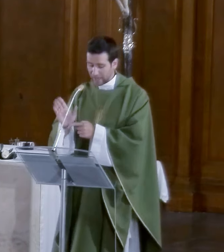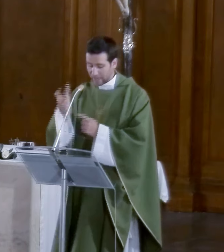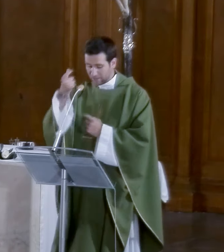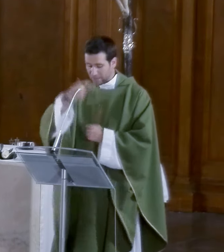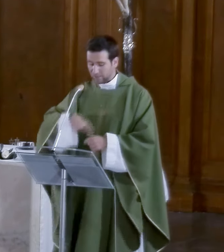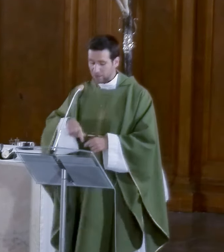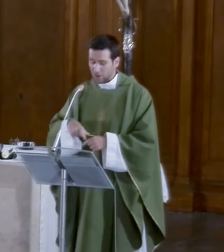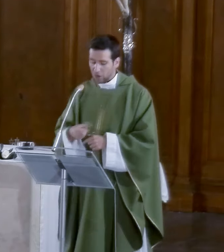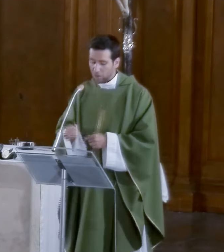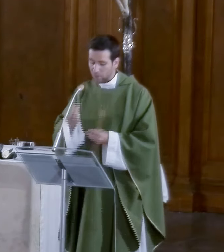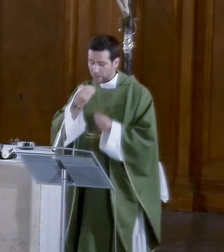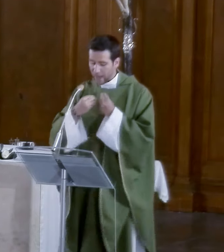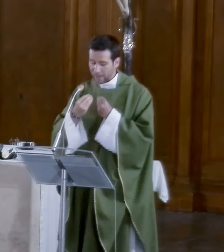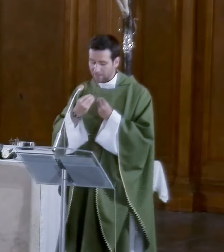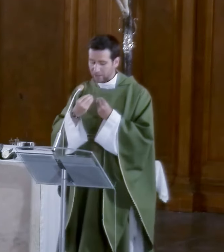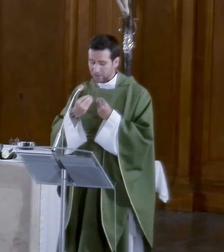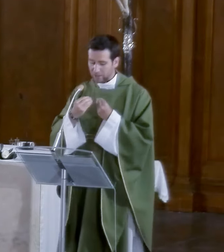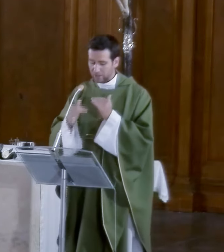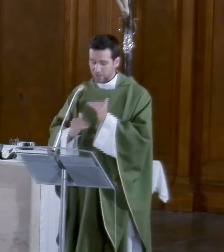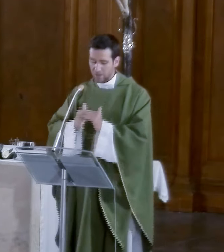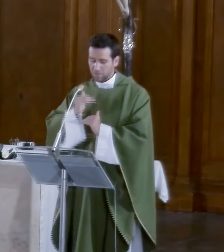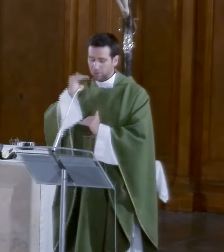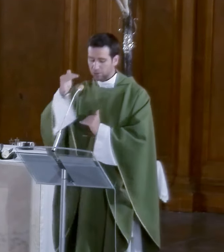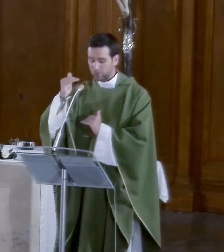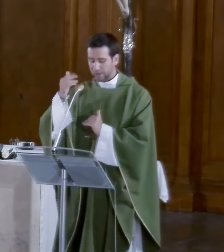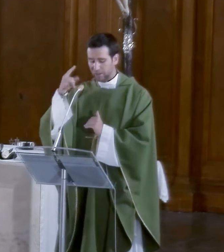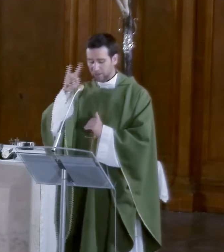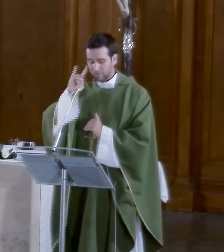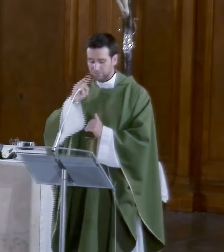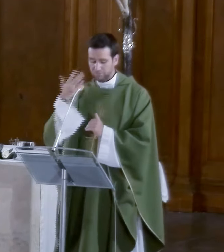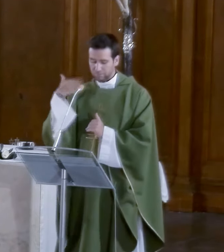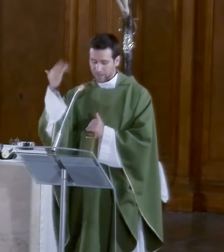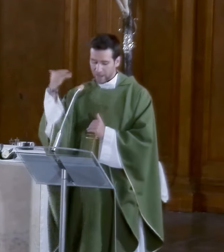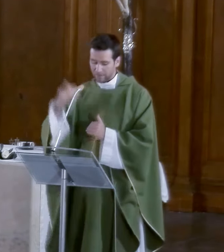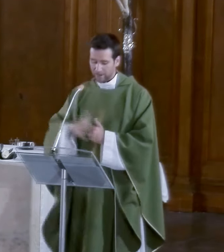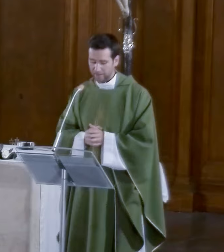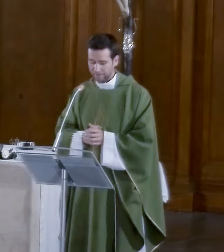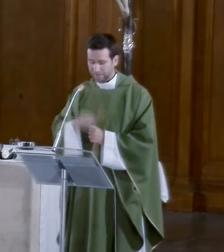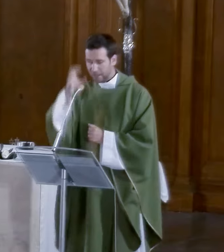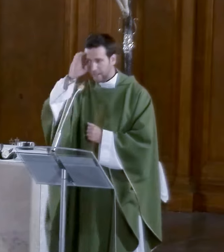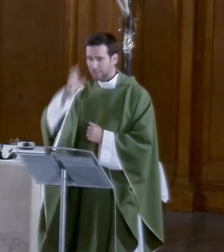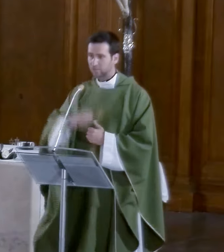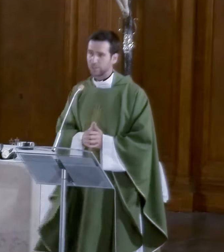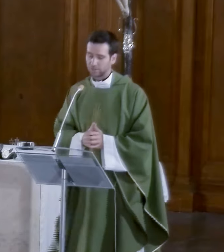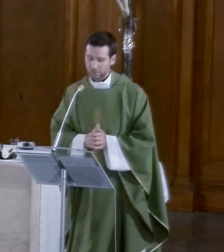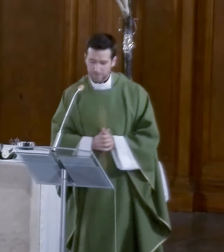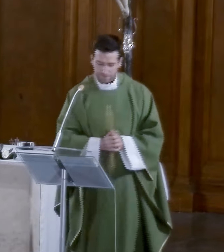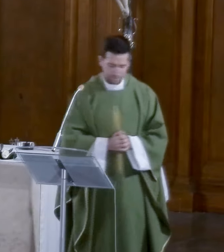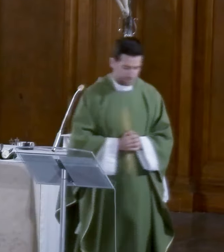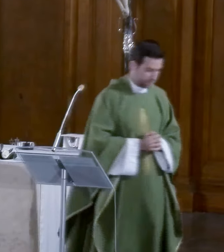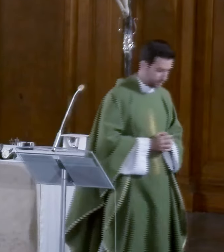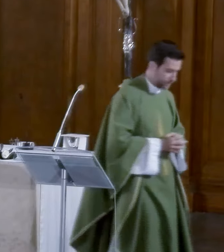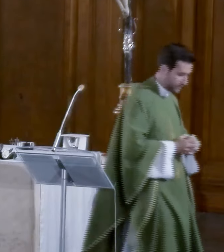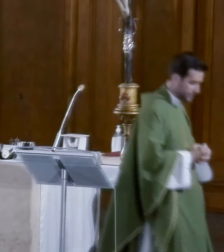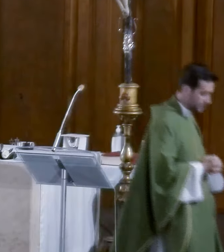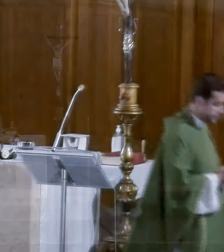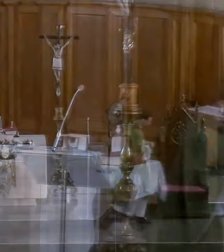se mostrará él mismo como un alimento muy superior al maná. Escuchemos.